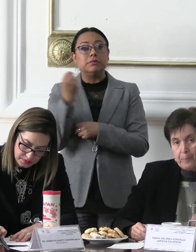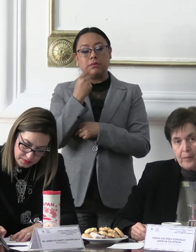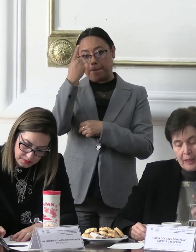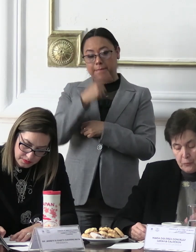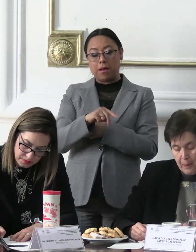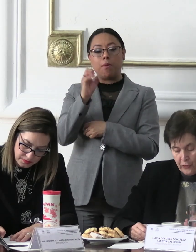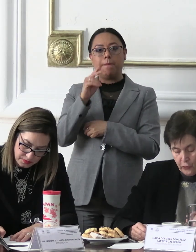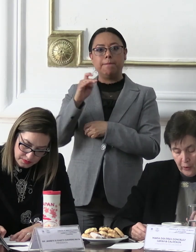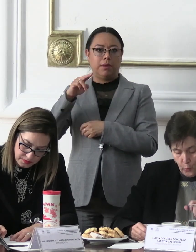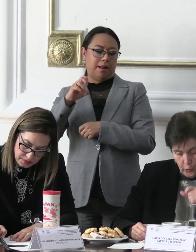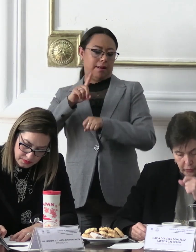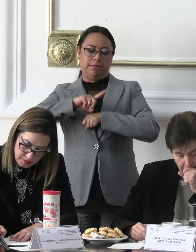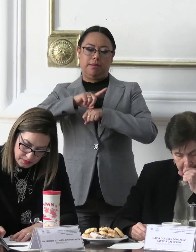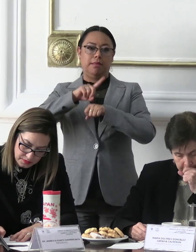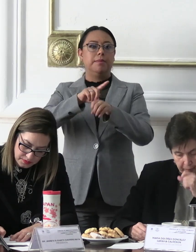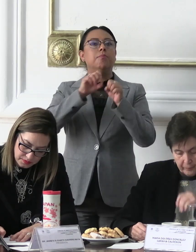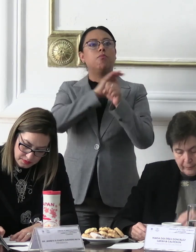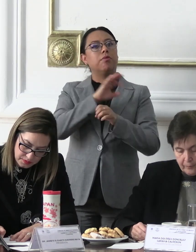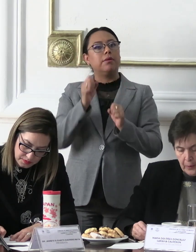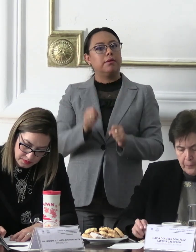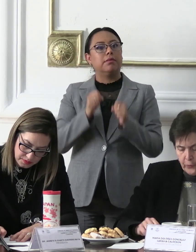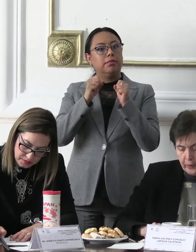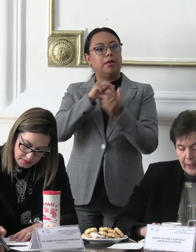garantizar espacios seguros,